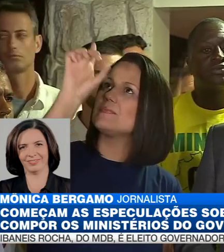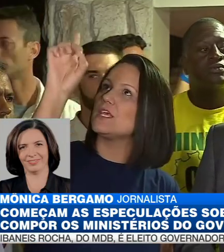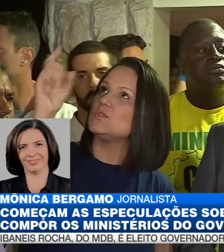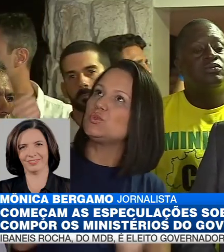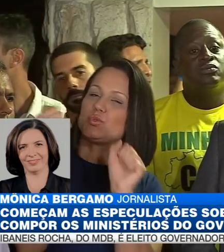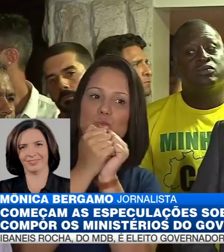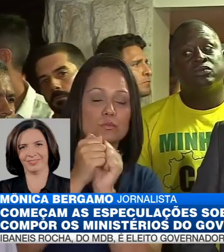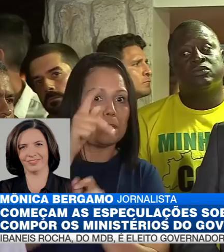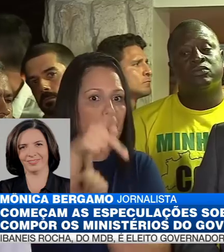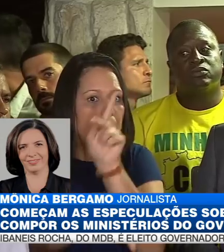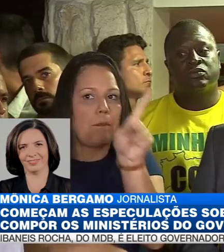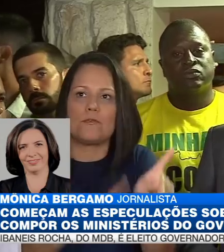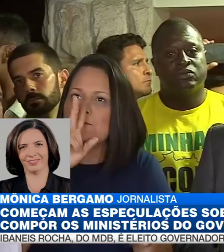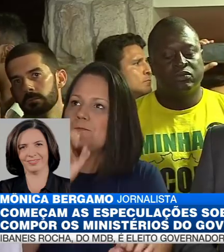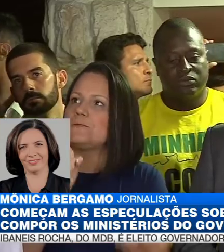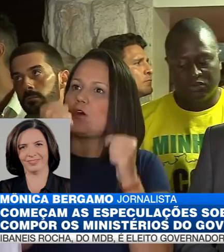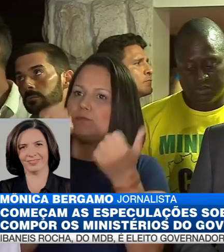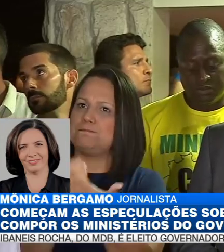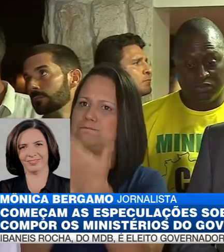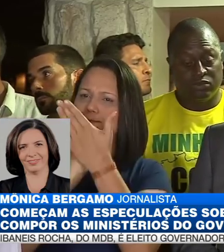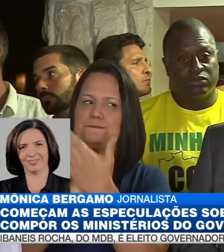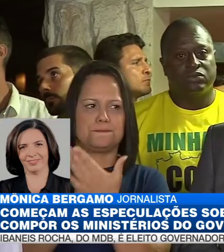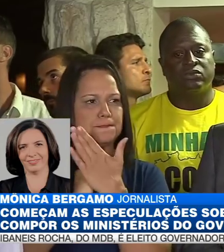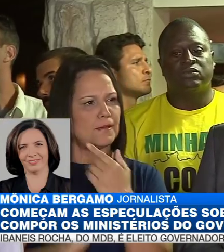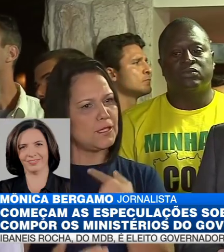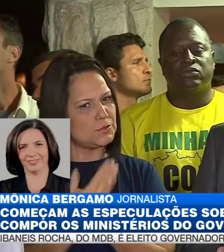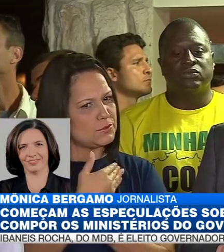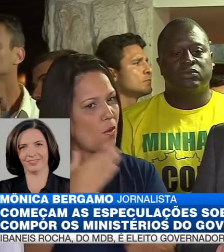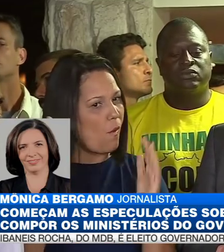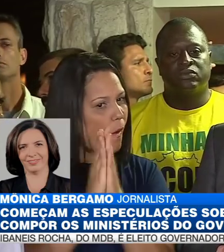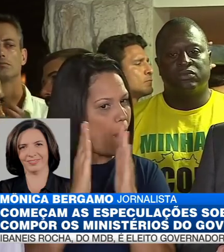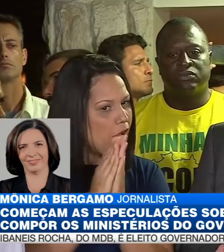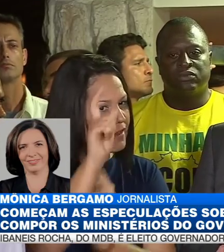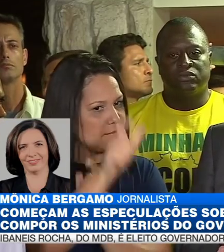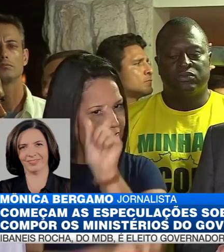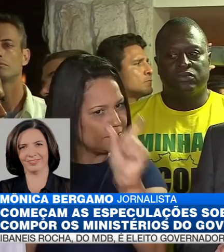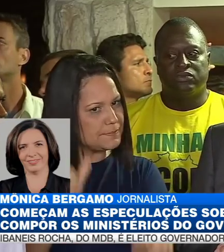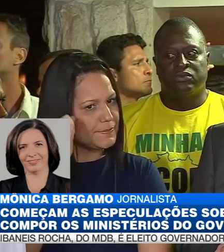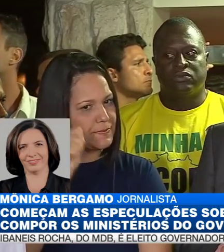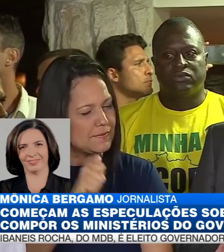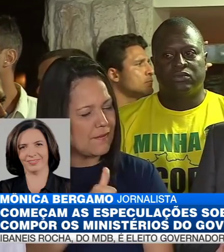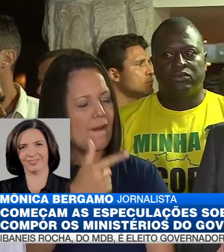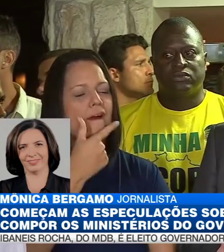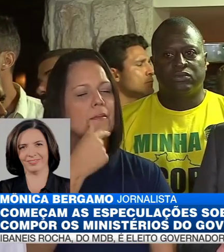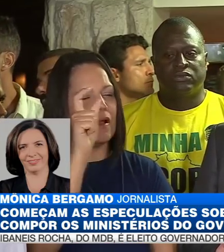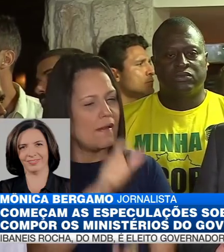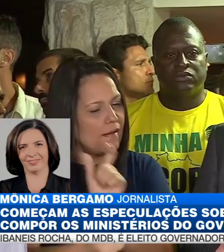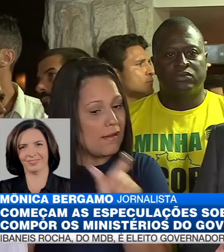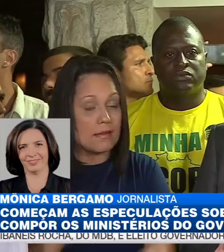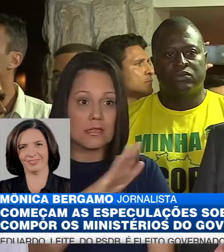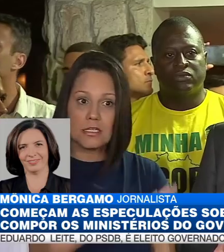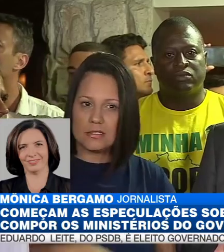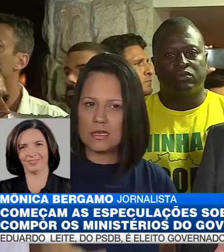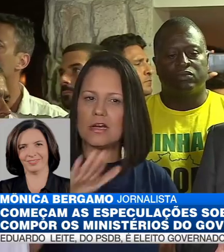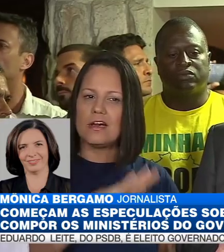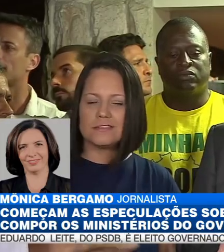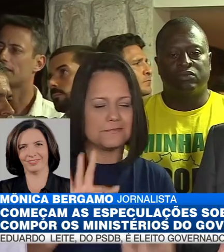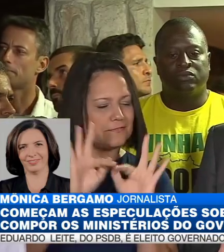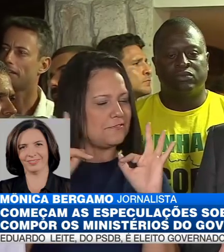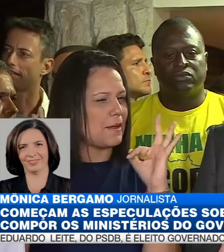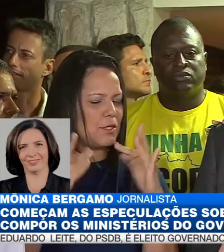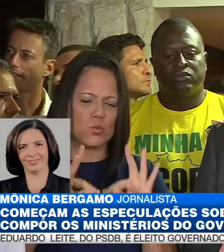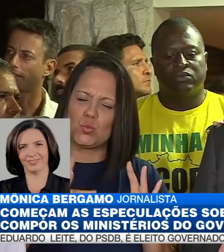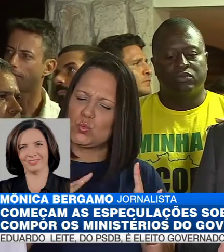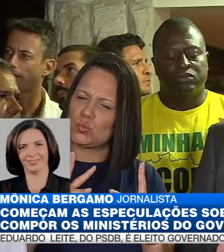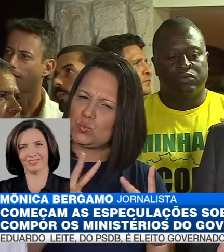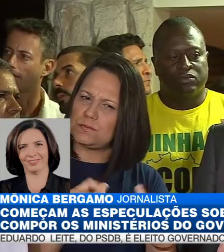filho do Tribunal Superior do Trabalho. Ele chegou a visitar o Bolsonaro em casa também na reta final da campanha. O pai dele, o